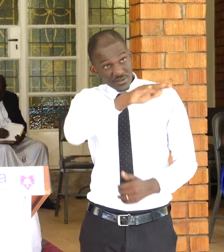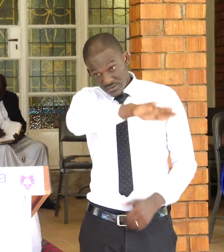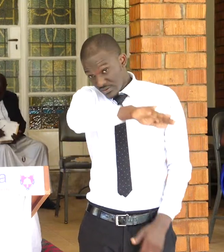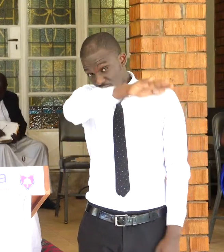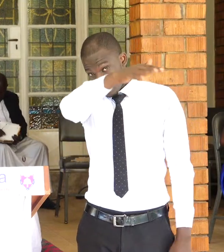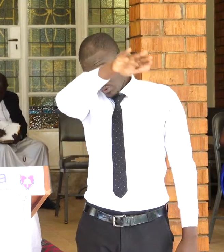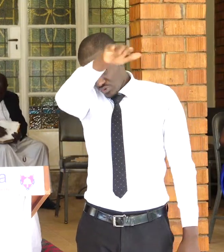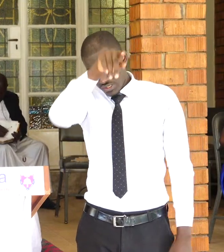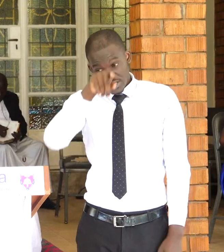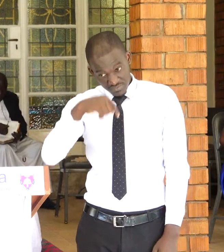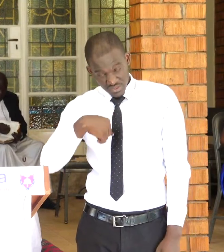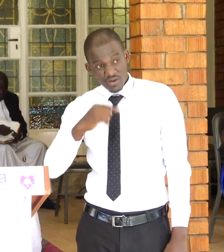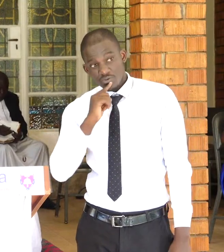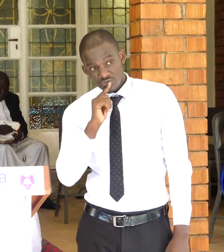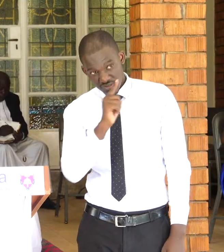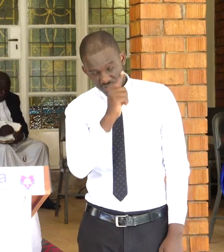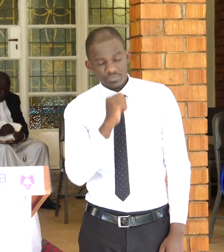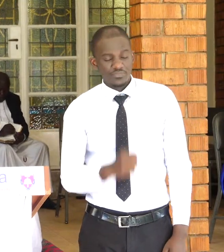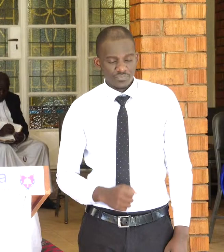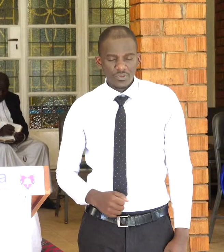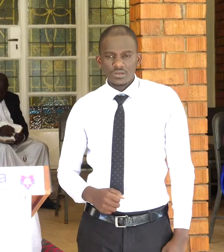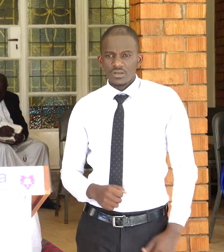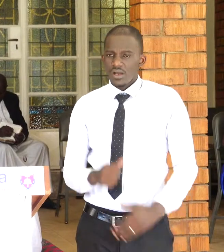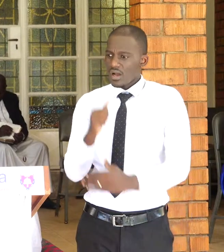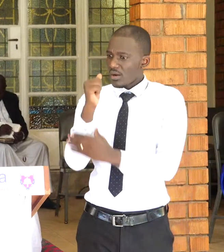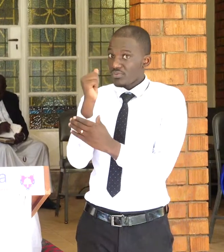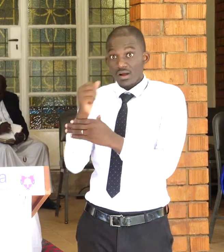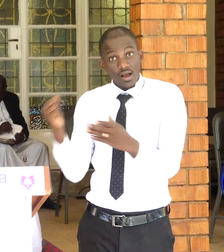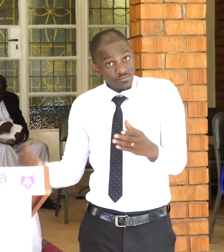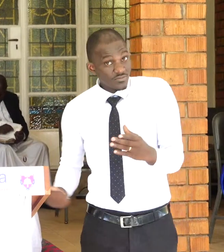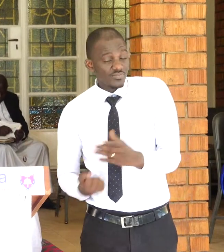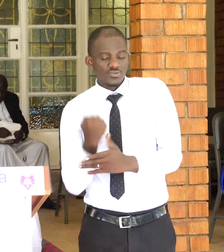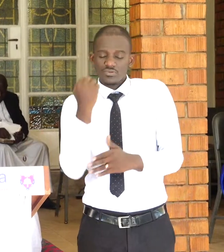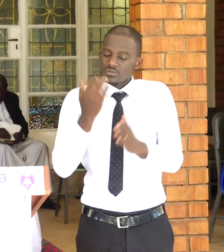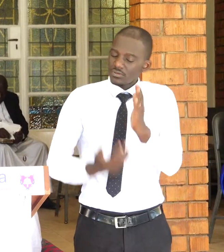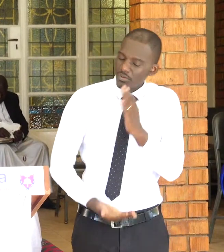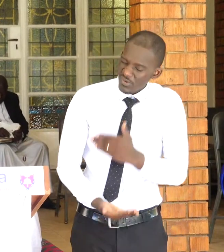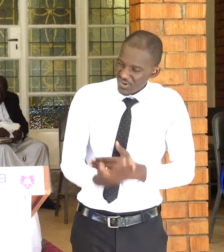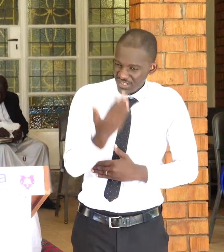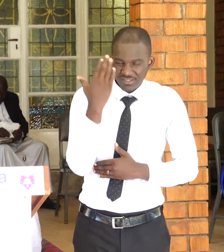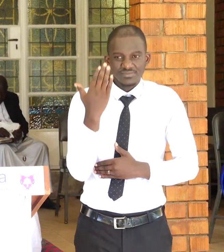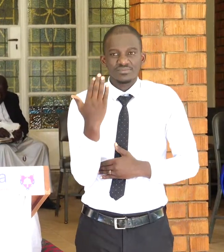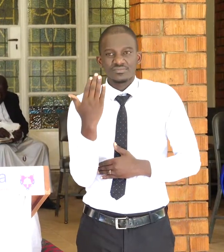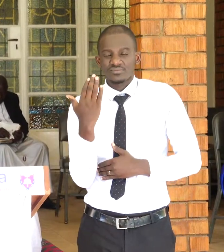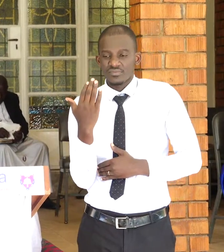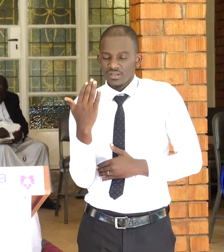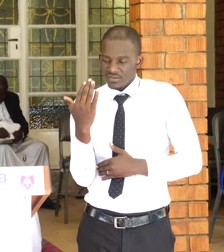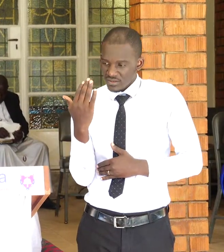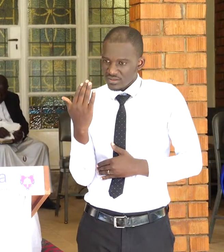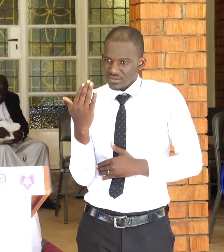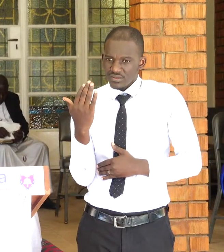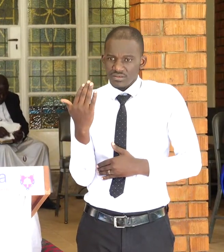lwe ndikugambako. Ibulayimu n'agolokoka enkya mu makya, n'assa